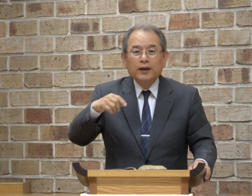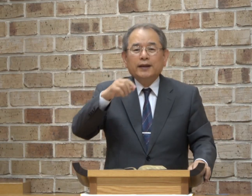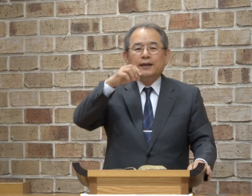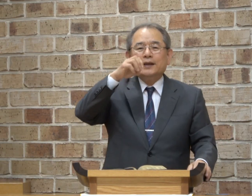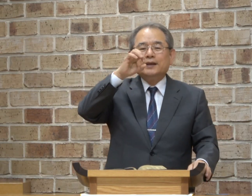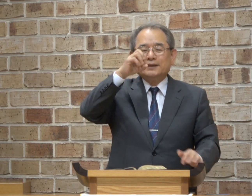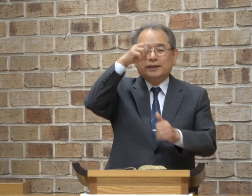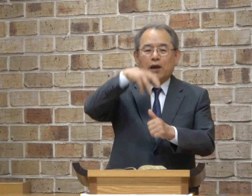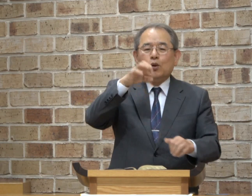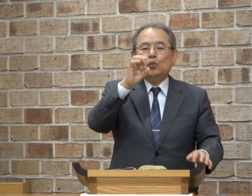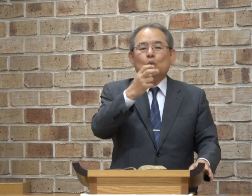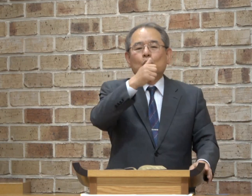그러면